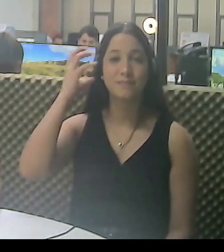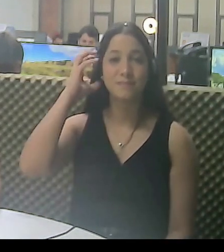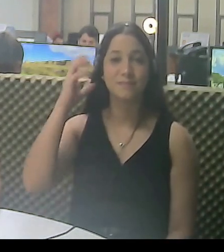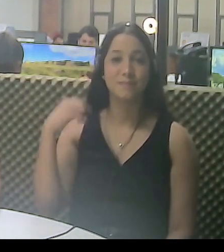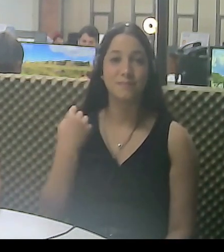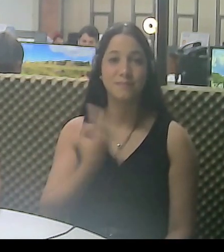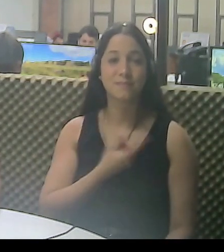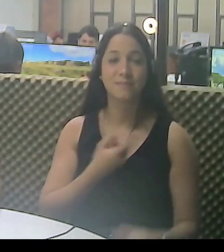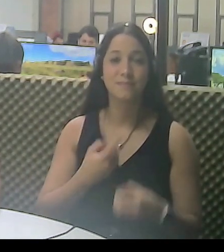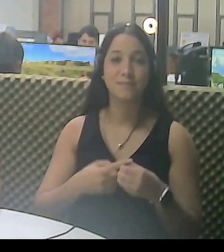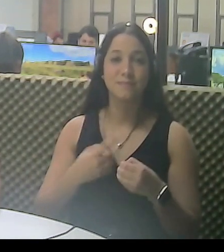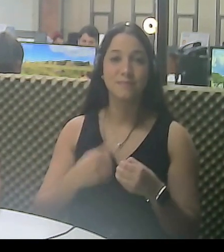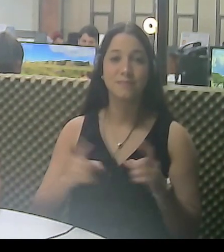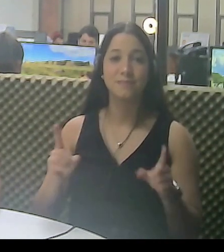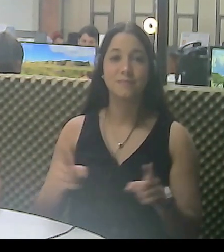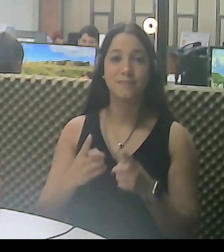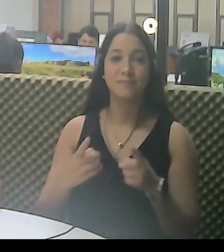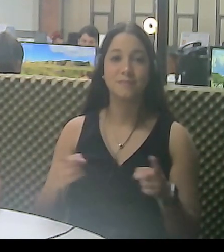Rádio Nossa Cidade.